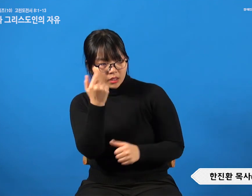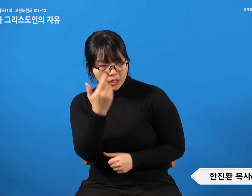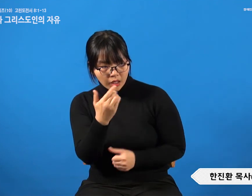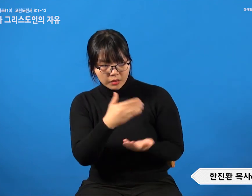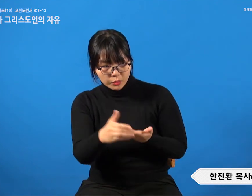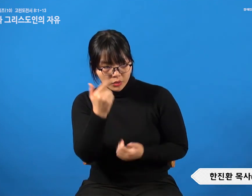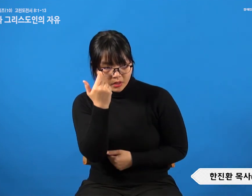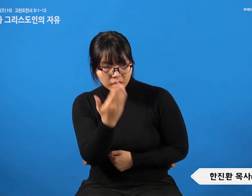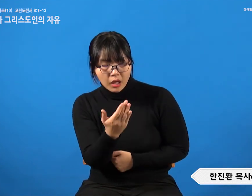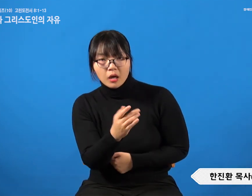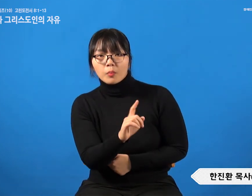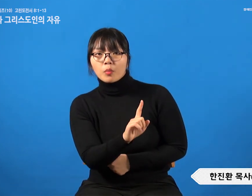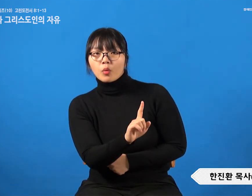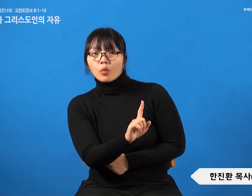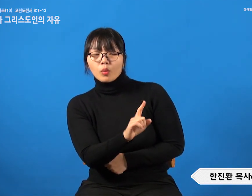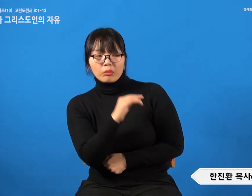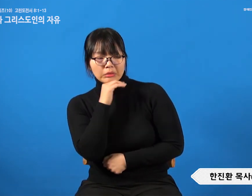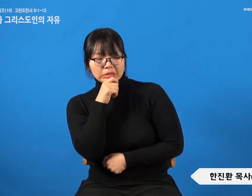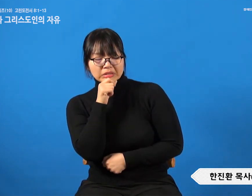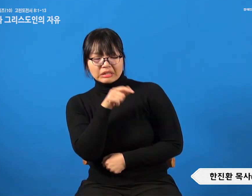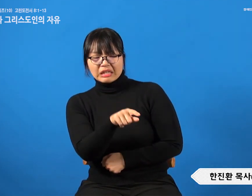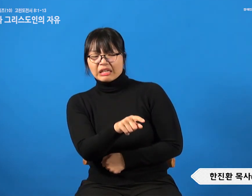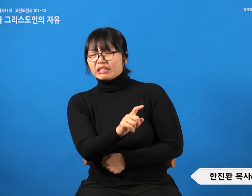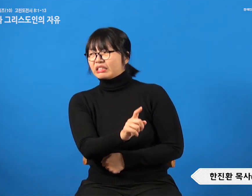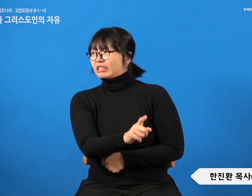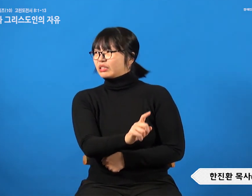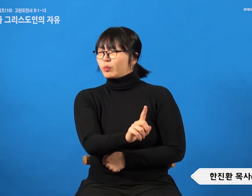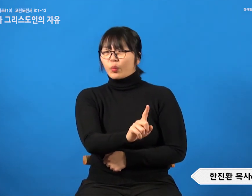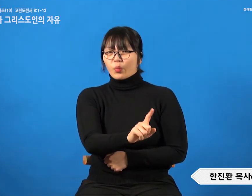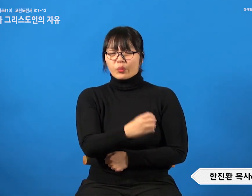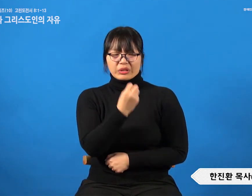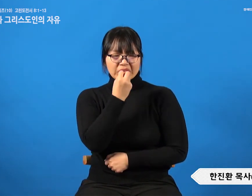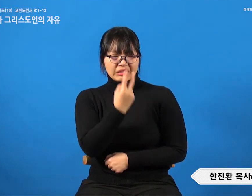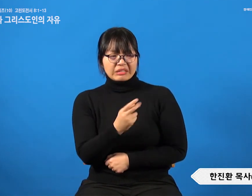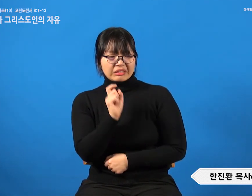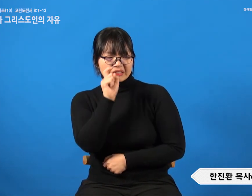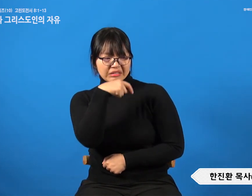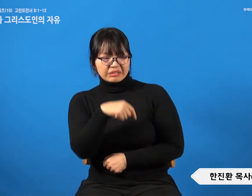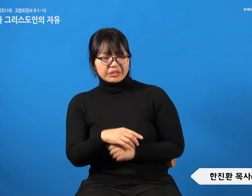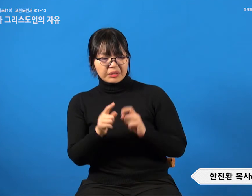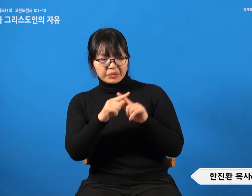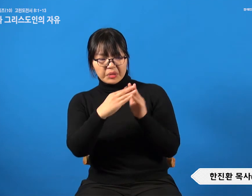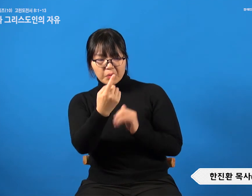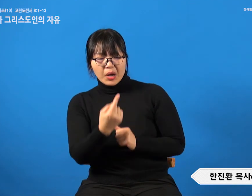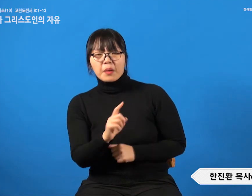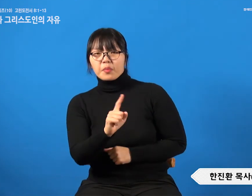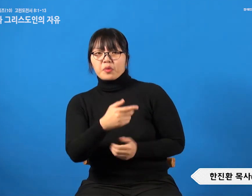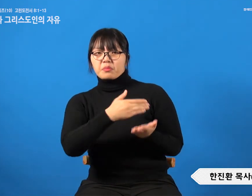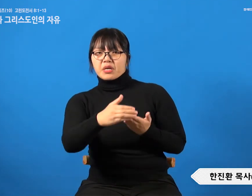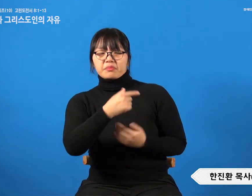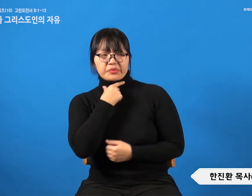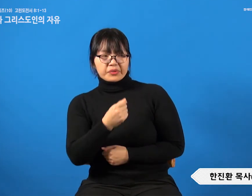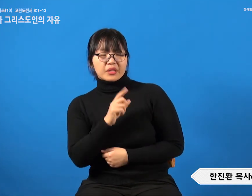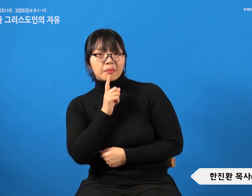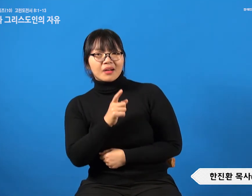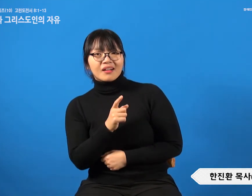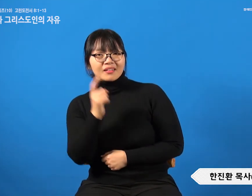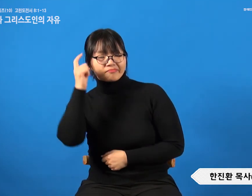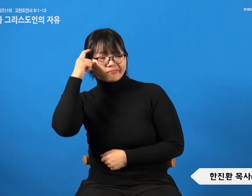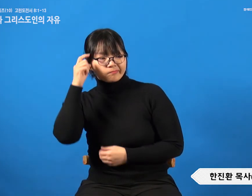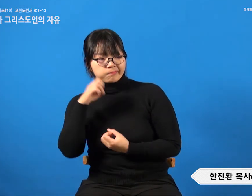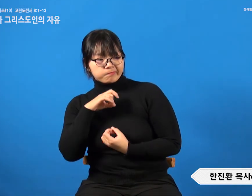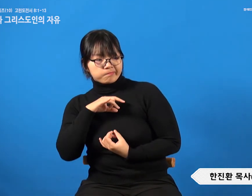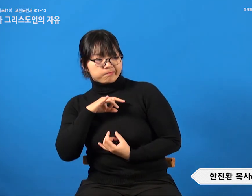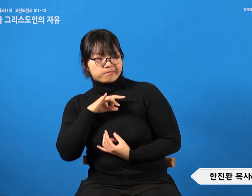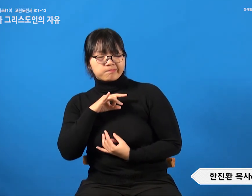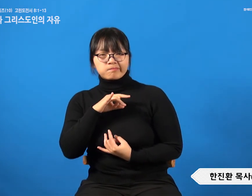야단치려는 걸까? 야단마다 저 싸지 저런 모습으로 교회에 오다니 끌어내리는 걸까?